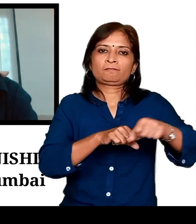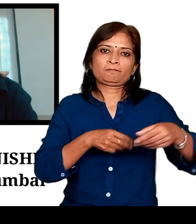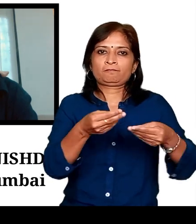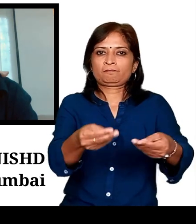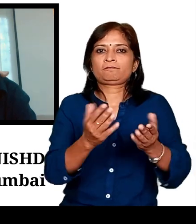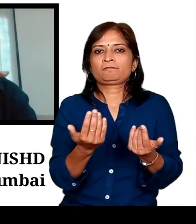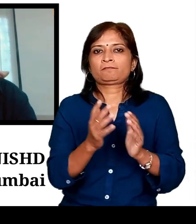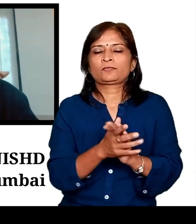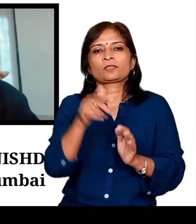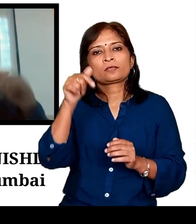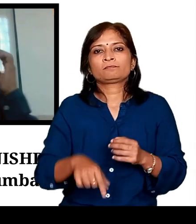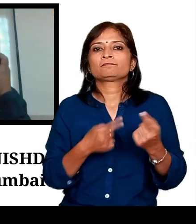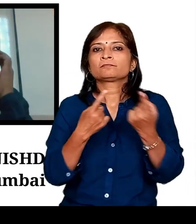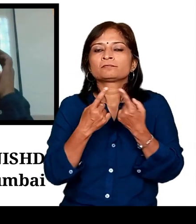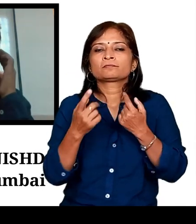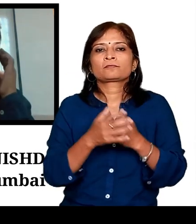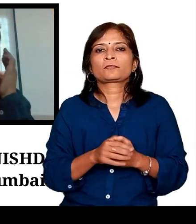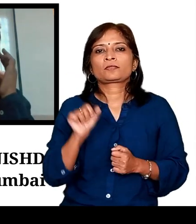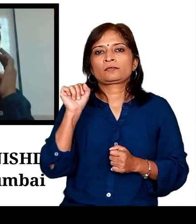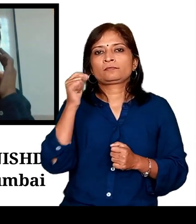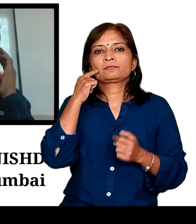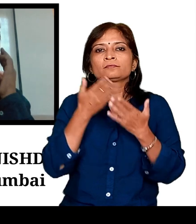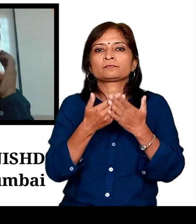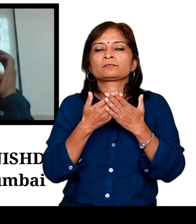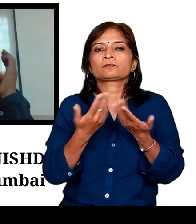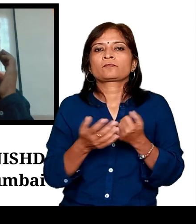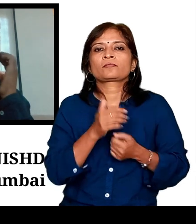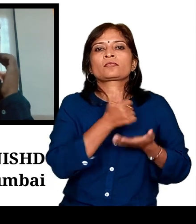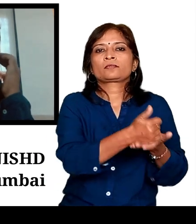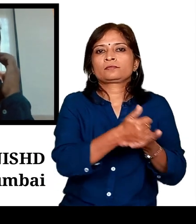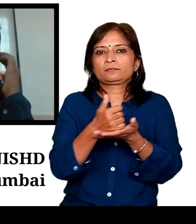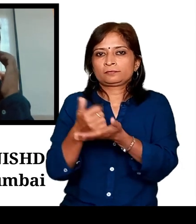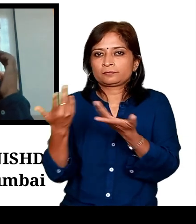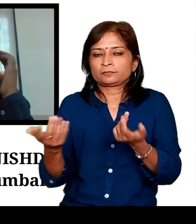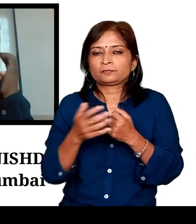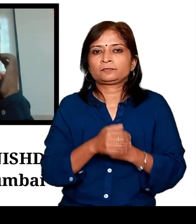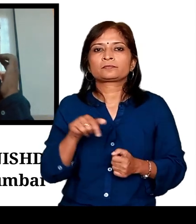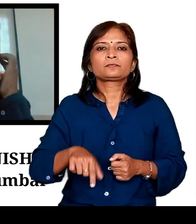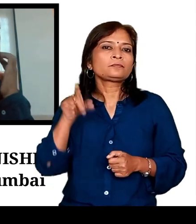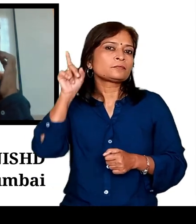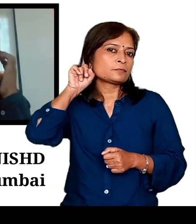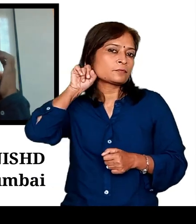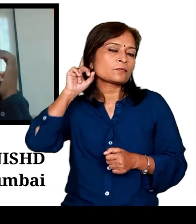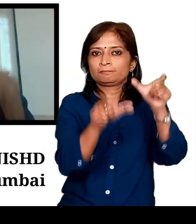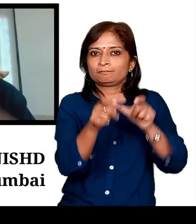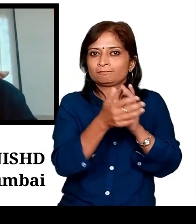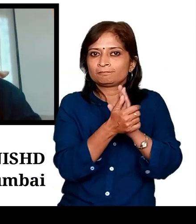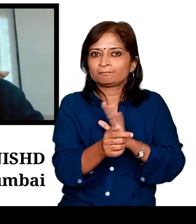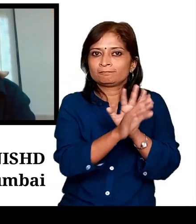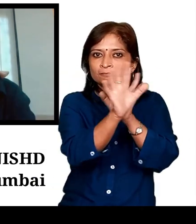कि कौन कौन सी सर्विसेज अलियावरजंग देता है, जिसमें कि हियरिंग एड्स